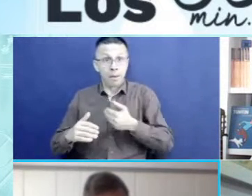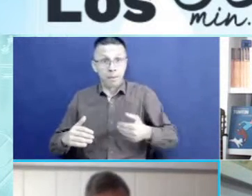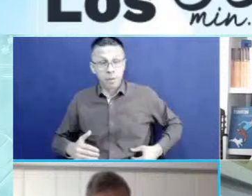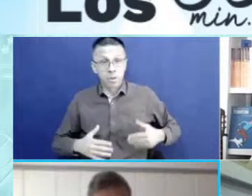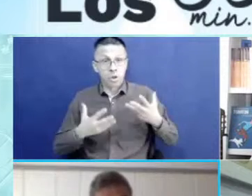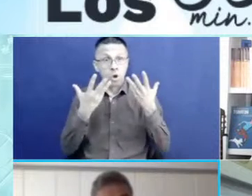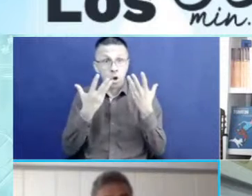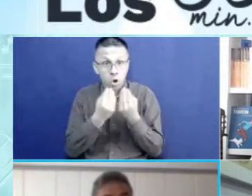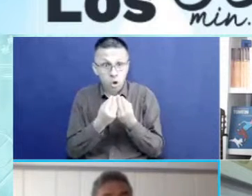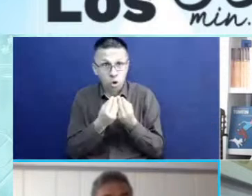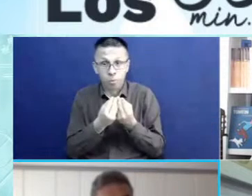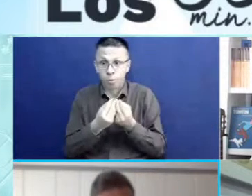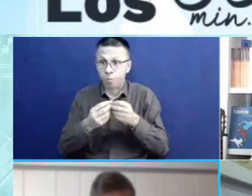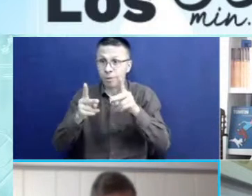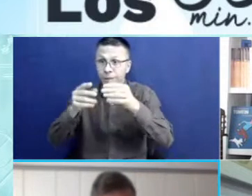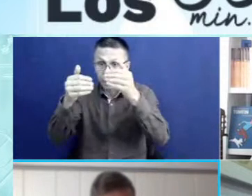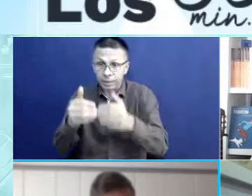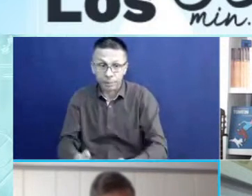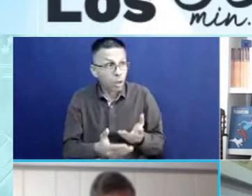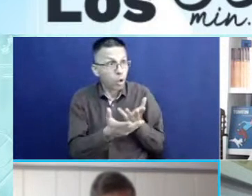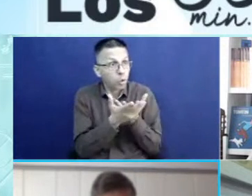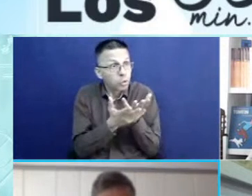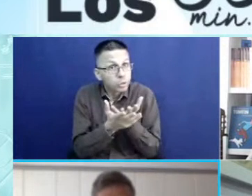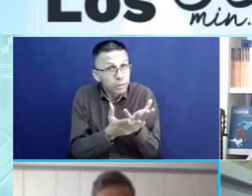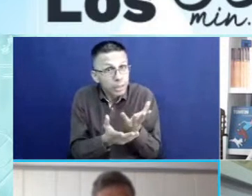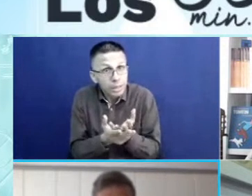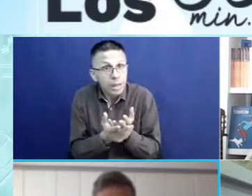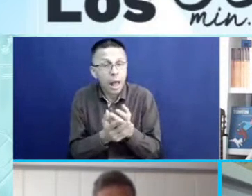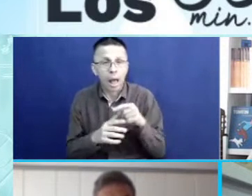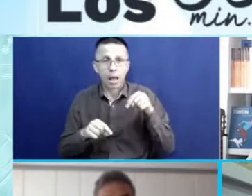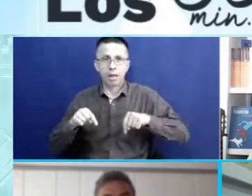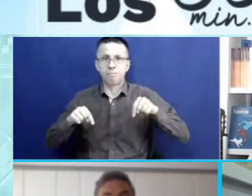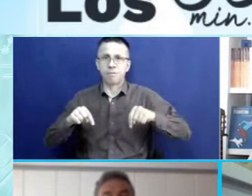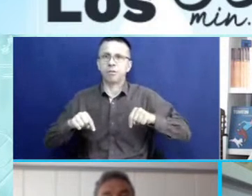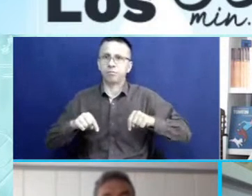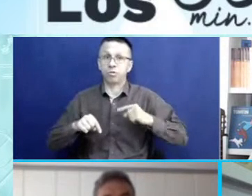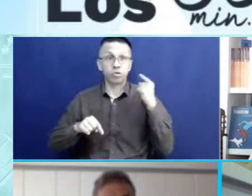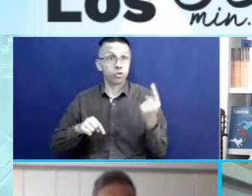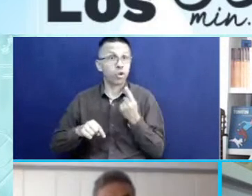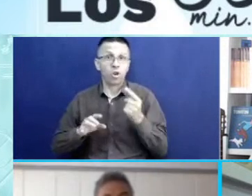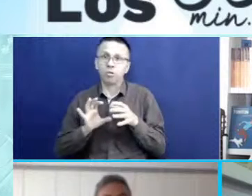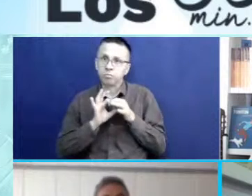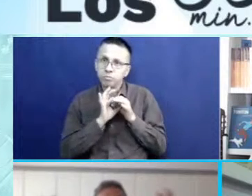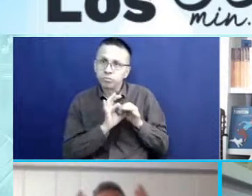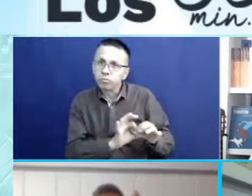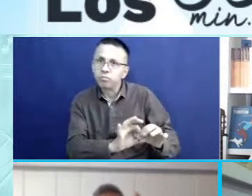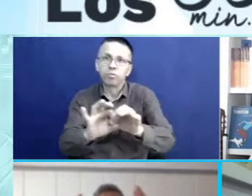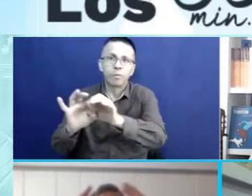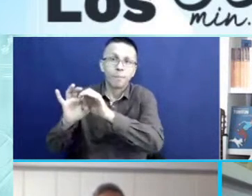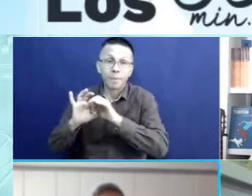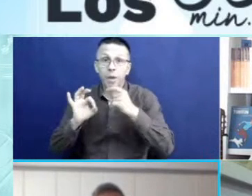la Población con Discapacidad, estamos allí. No estamos solos, estamos todos trabajando, y dentro del